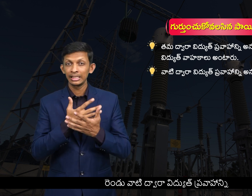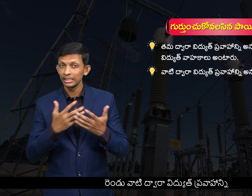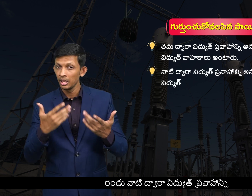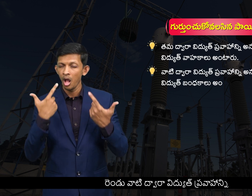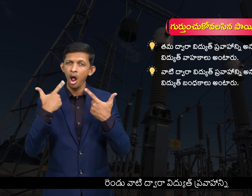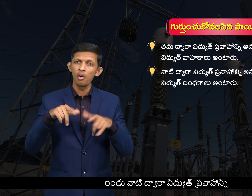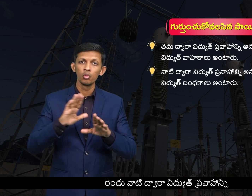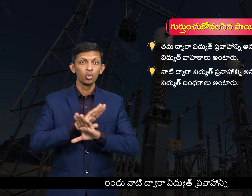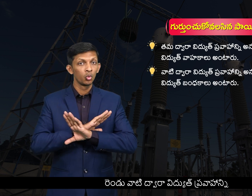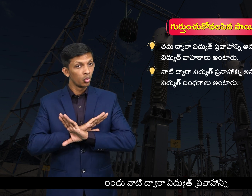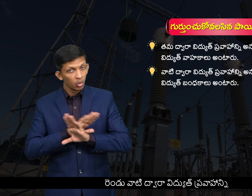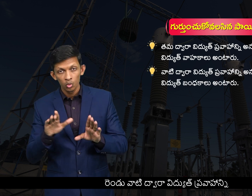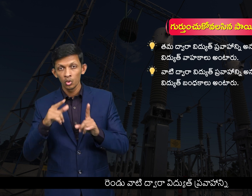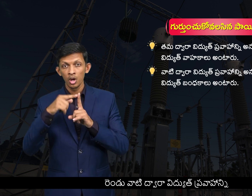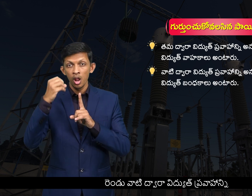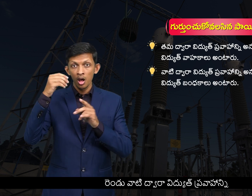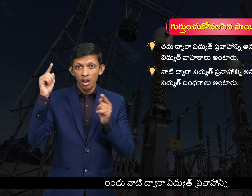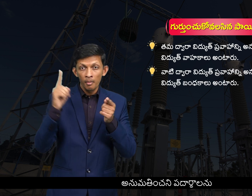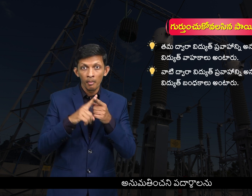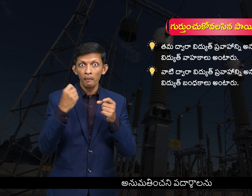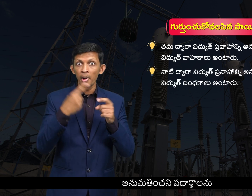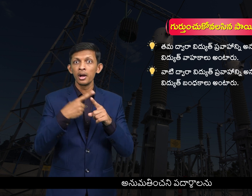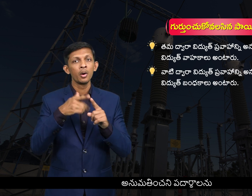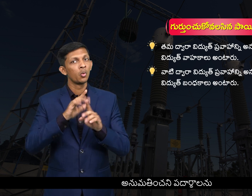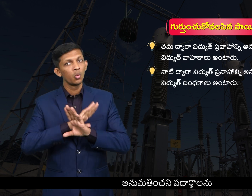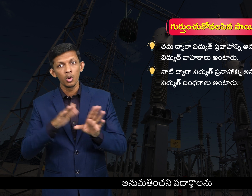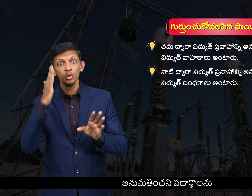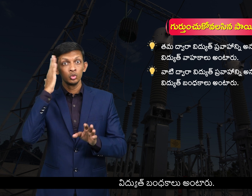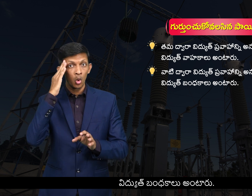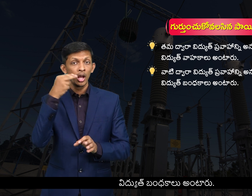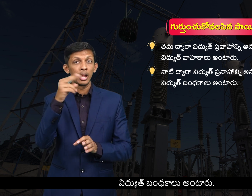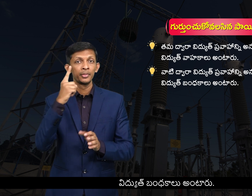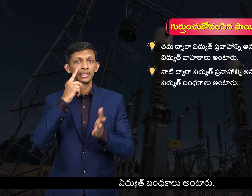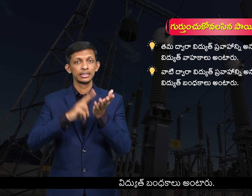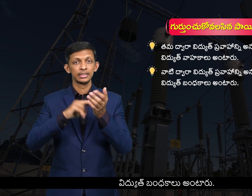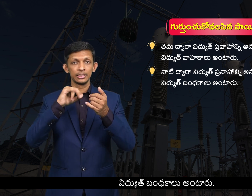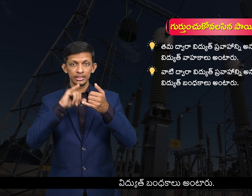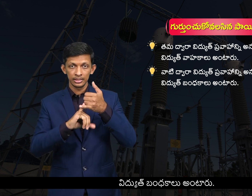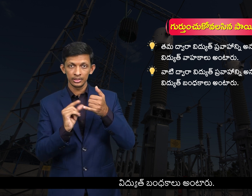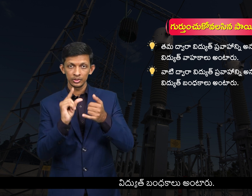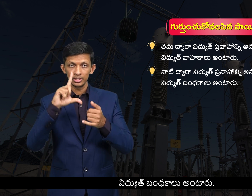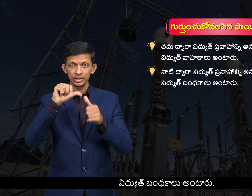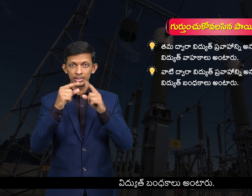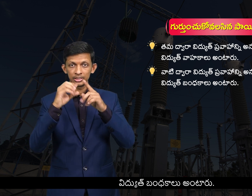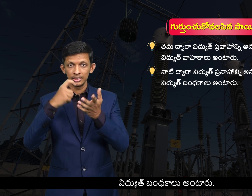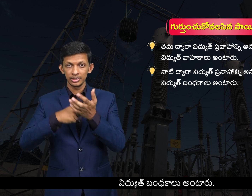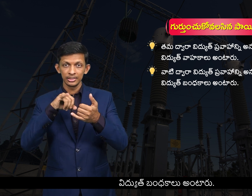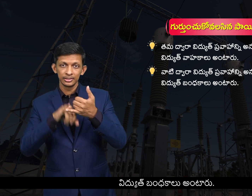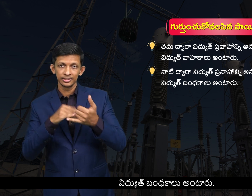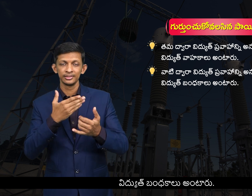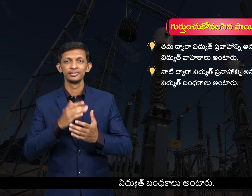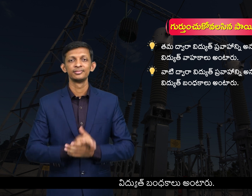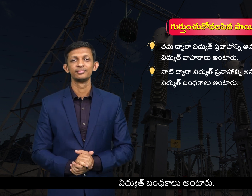2. వాటి ద్వారా విద్యుత్ ప్రవాహాన్ని అనుమతించని పదార్థాలను విద్యుత్ బంధకాలు అంటారు.